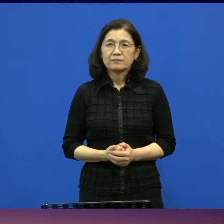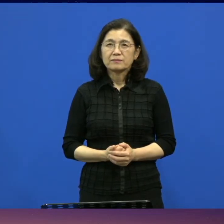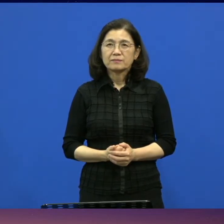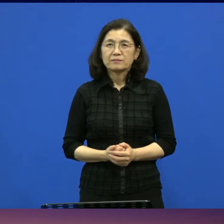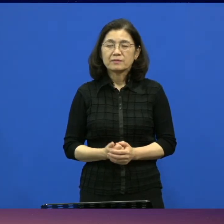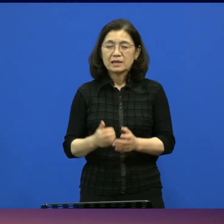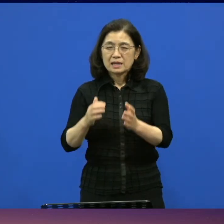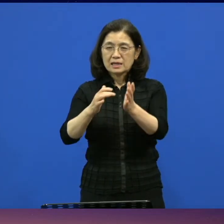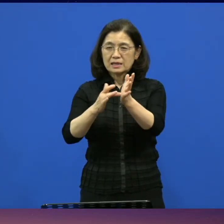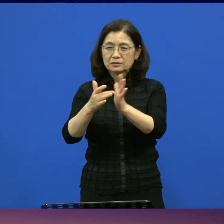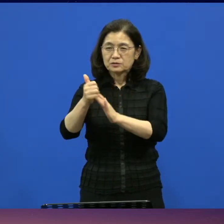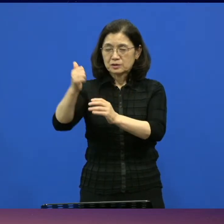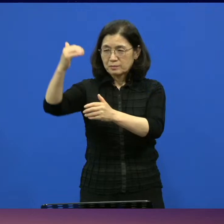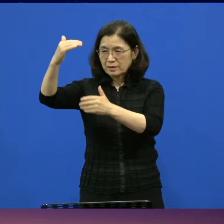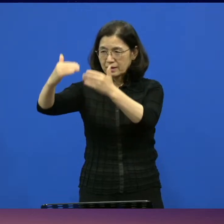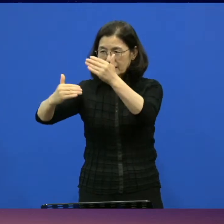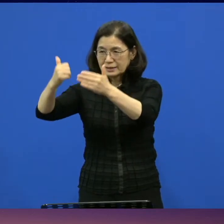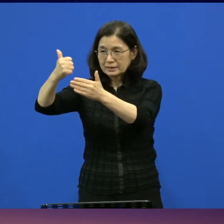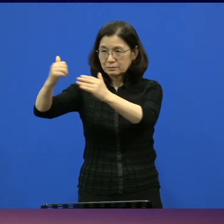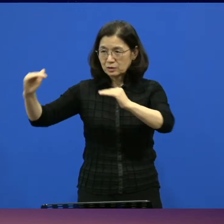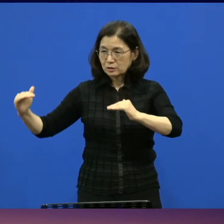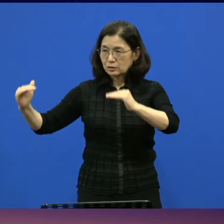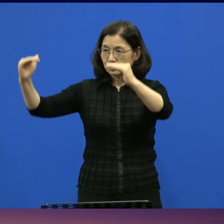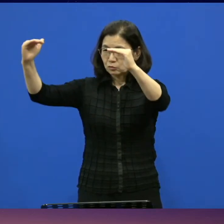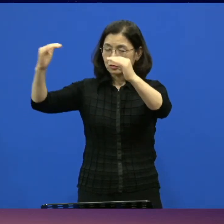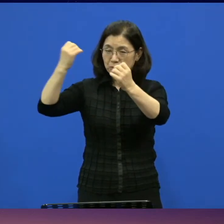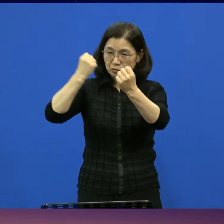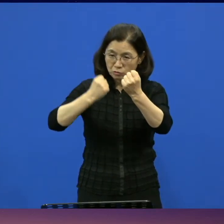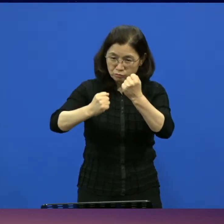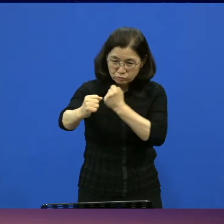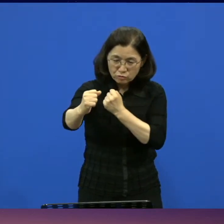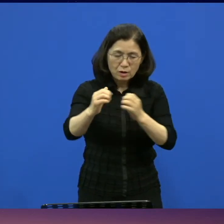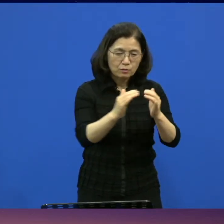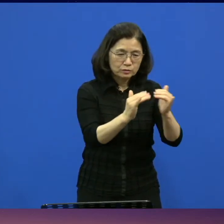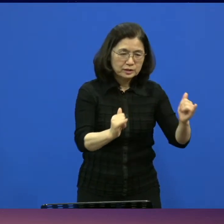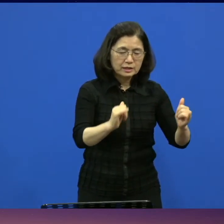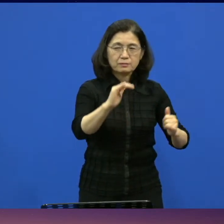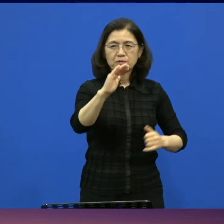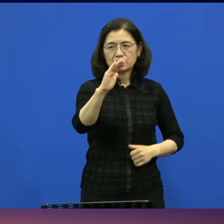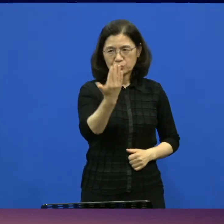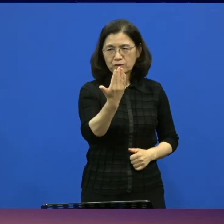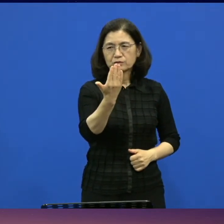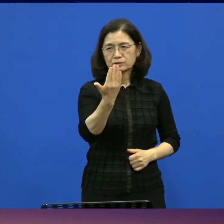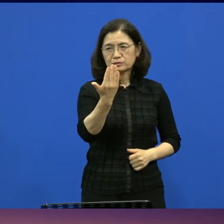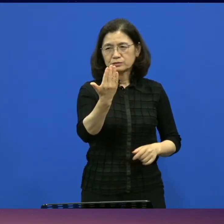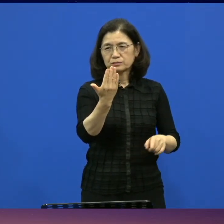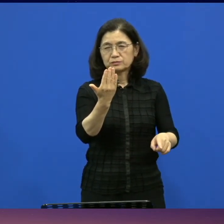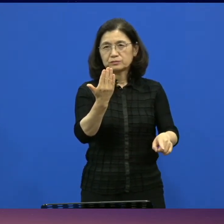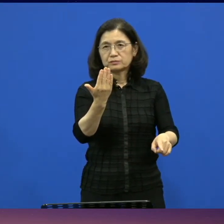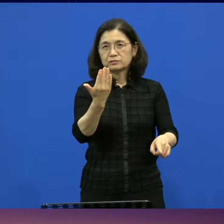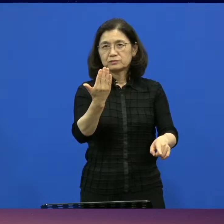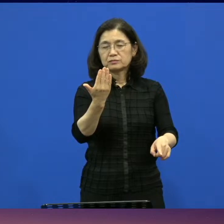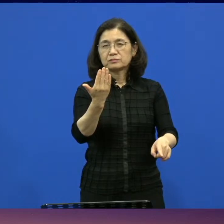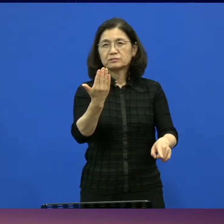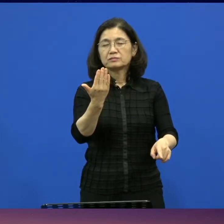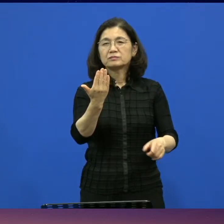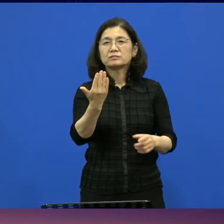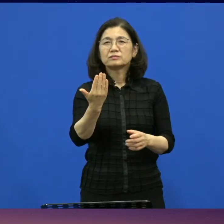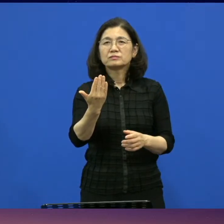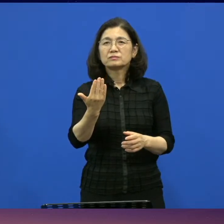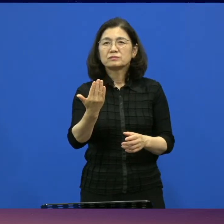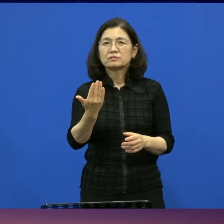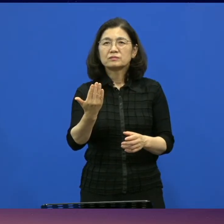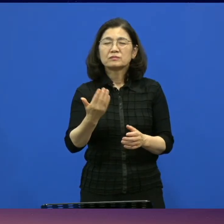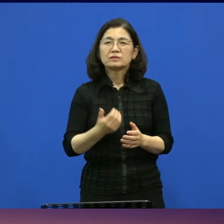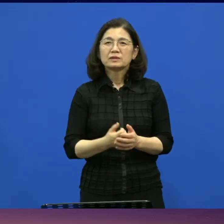낮아짐은 이 세상에 어떤 거가 비교가 안 돼요, 여러분. 하나님이 피조물이 되셨단 말이에요. 그냥 피조물이 되신 게 아니라